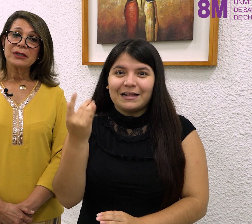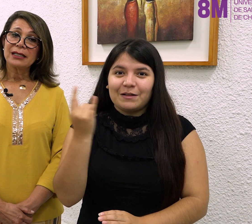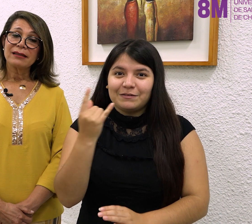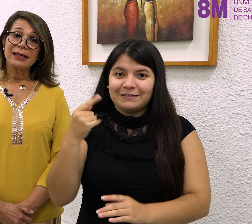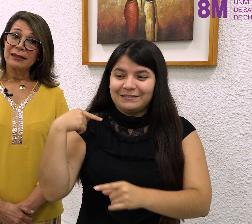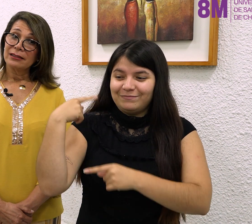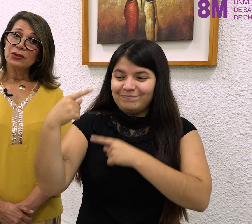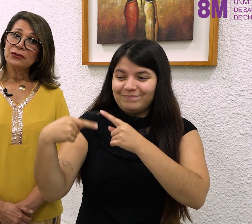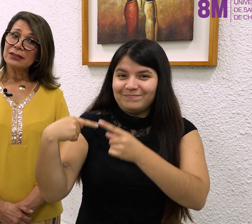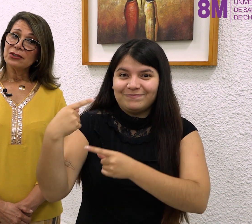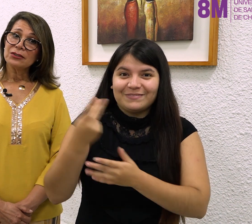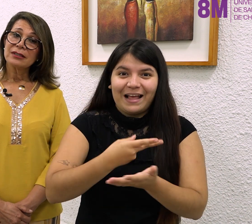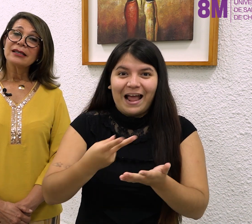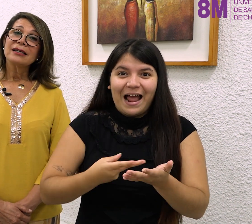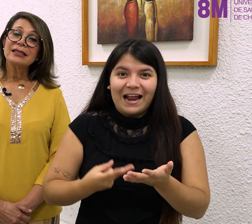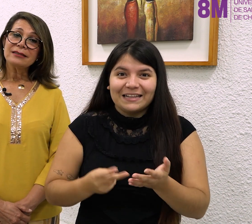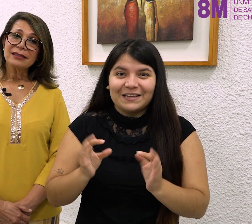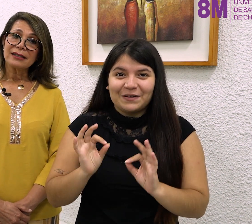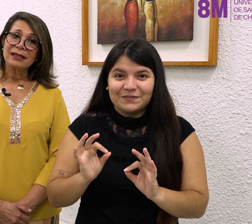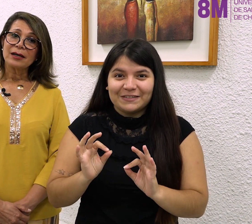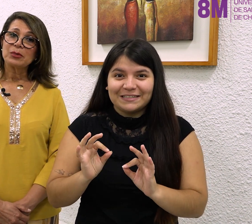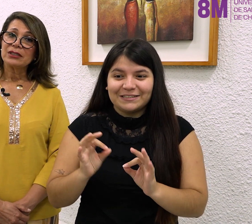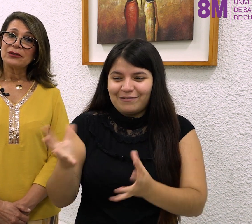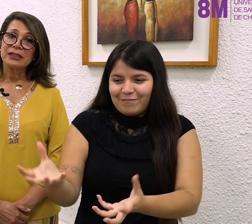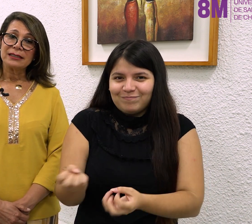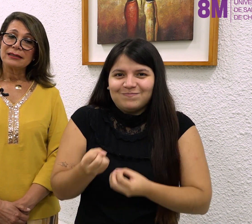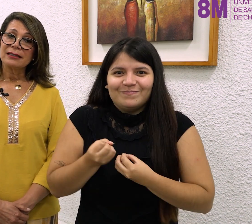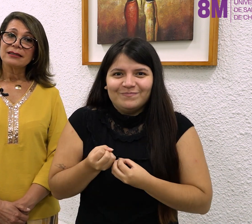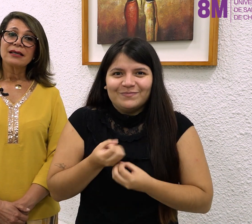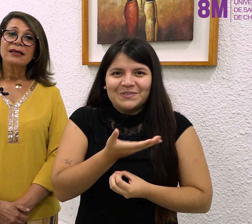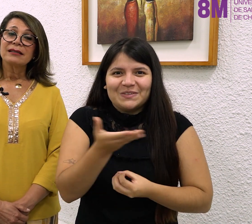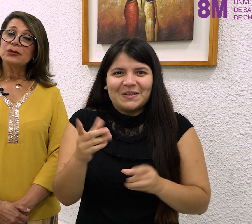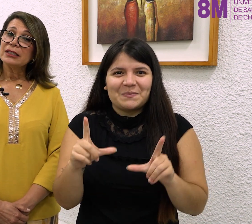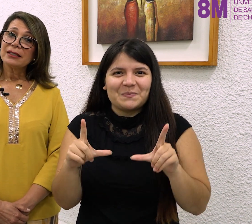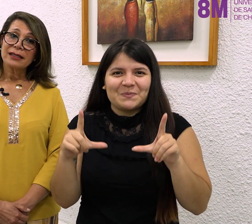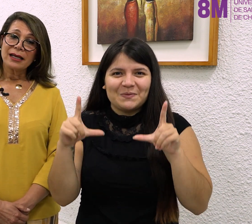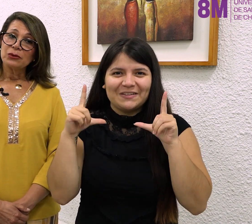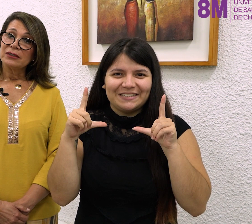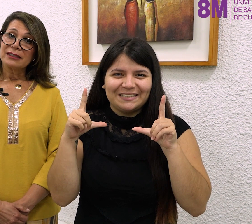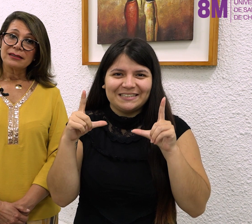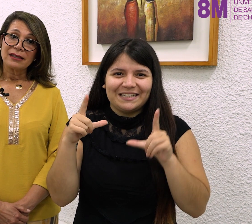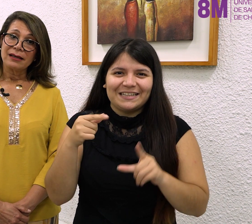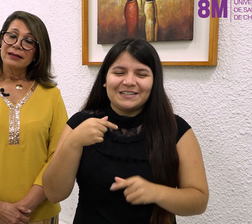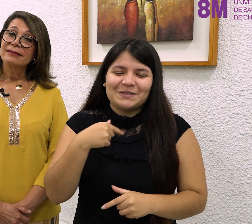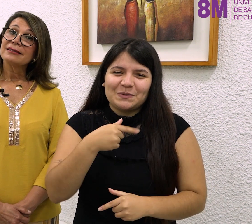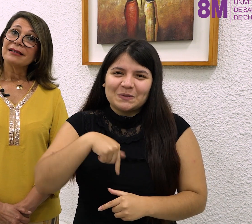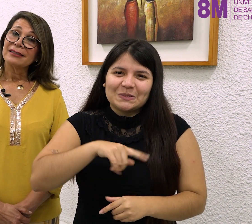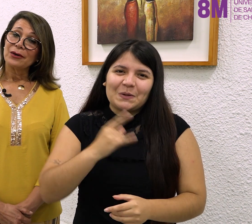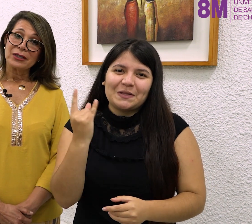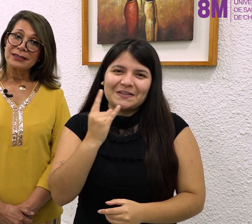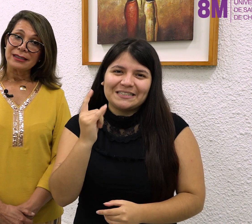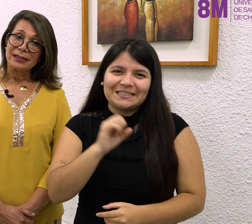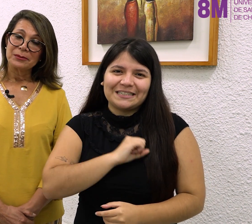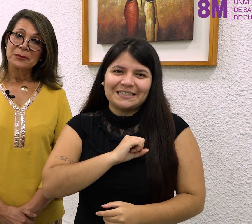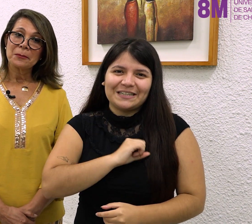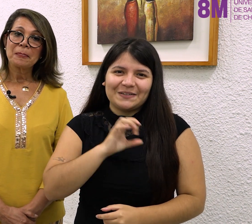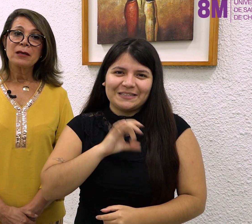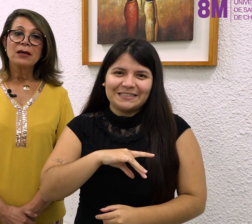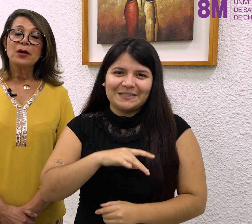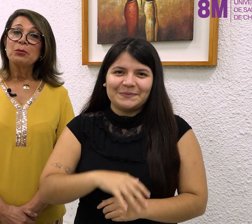nuestra Escuela de Artes y Oficios y ser las protagonistas de nuestra gran Universidad de Santiago de